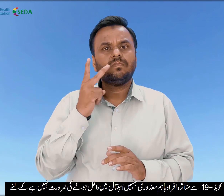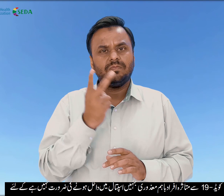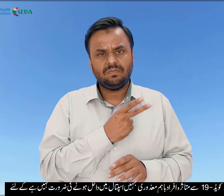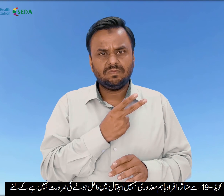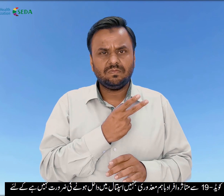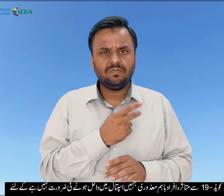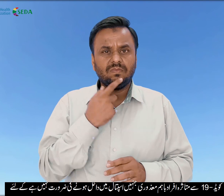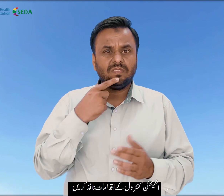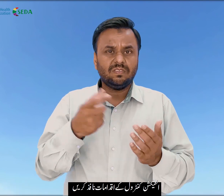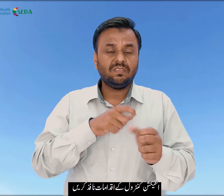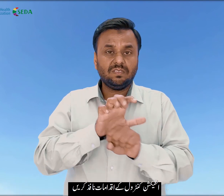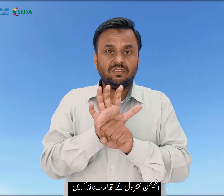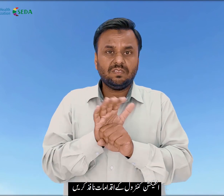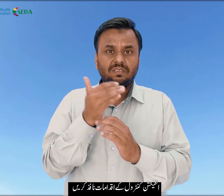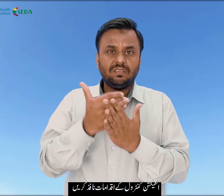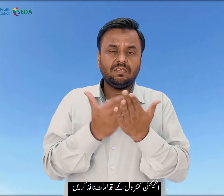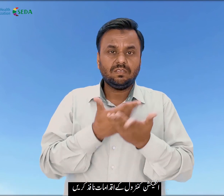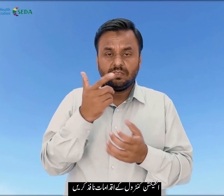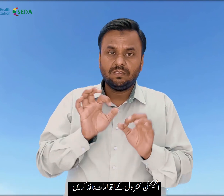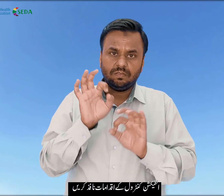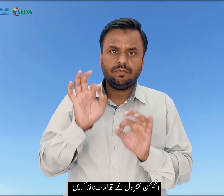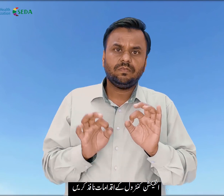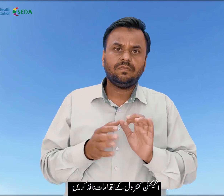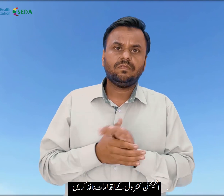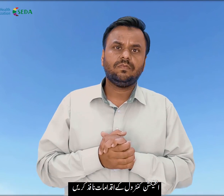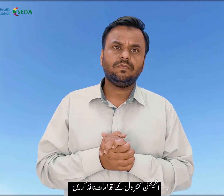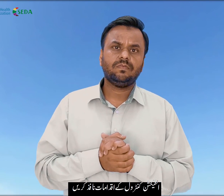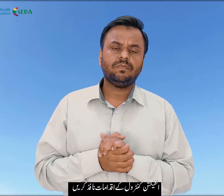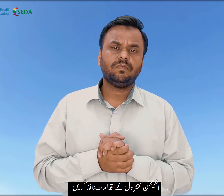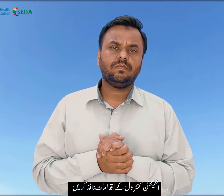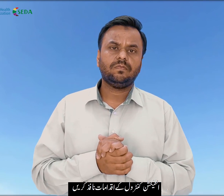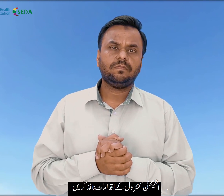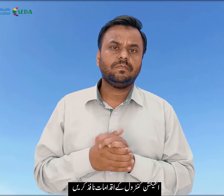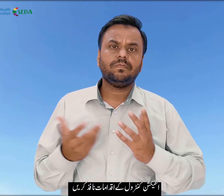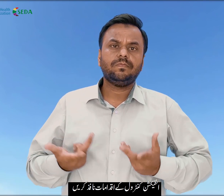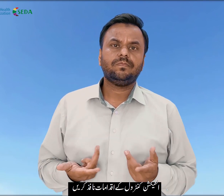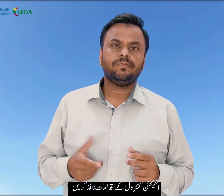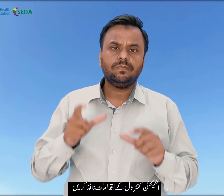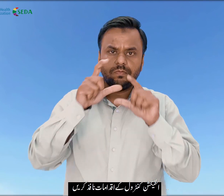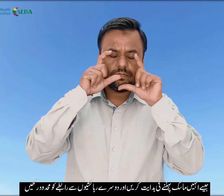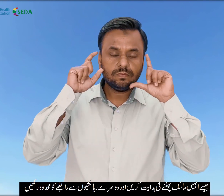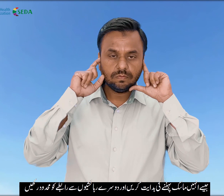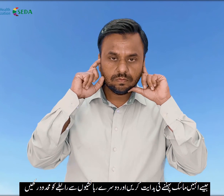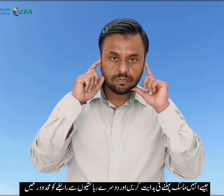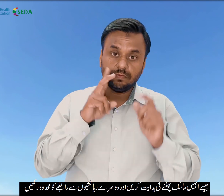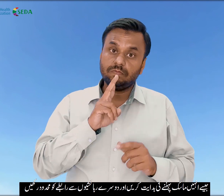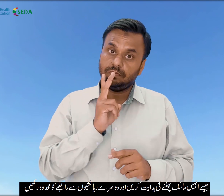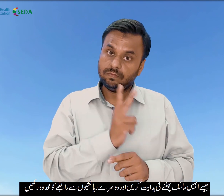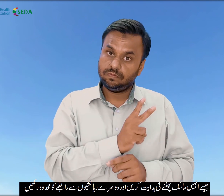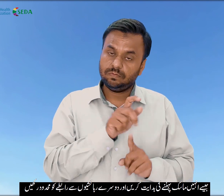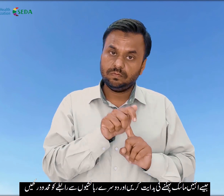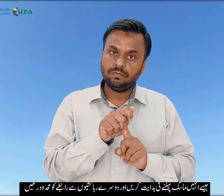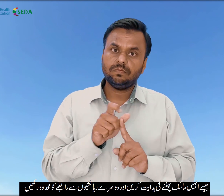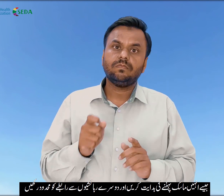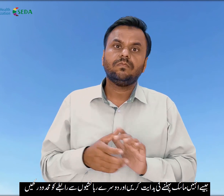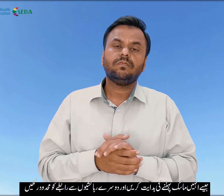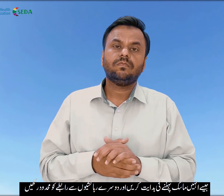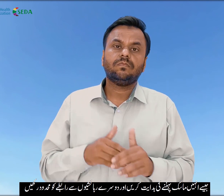لیے انفیکشن کنٹرول کے اقدامات نافذ کریں، جیسے انہیں ماسک پہننے کی ہدایت کریں